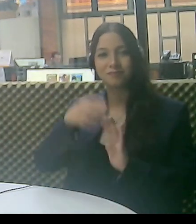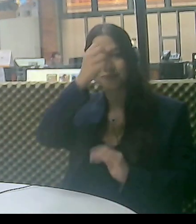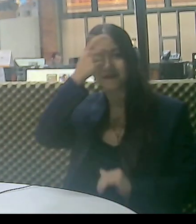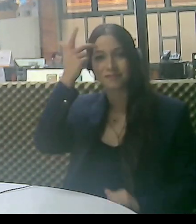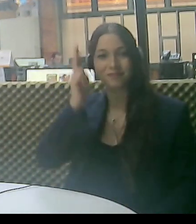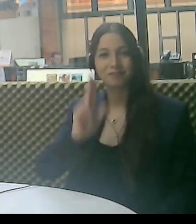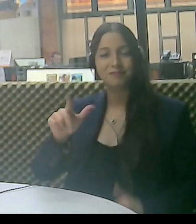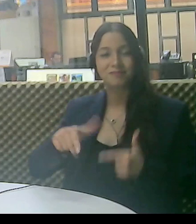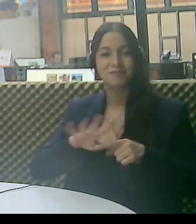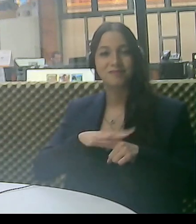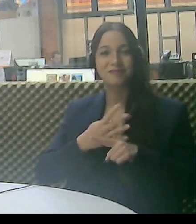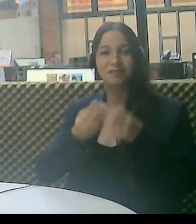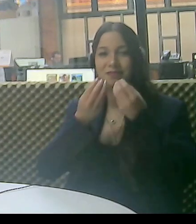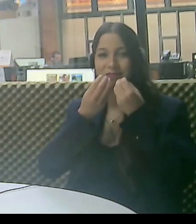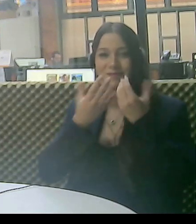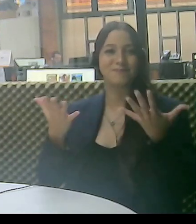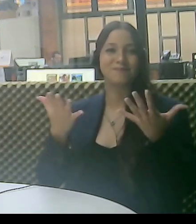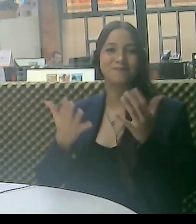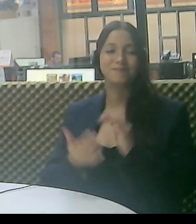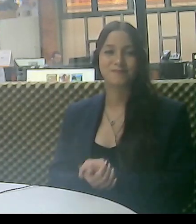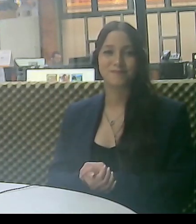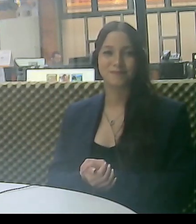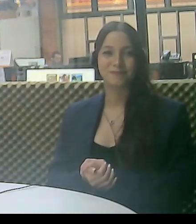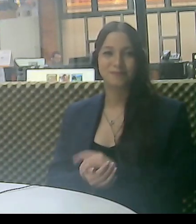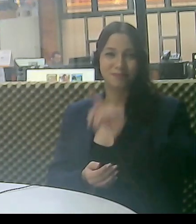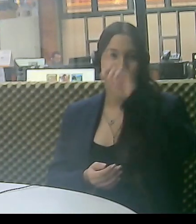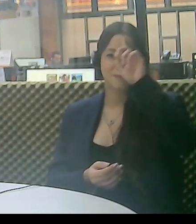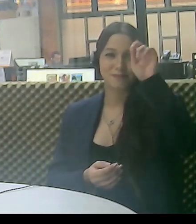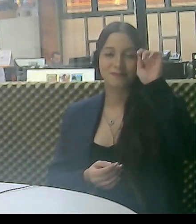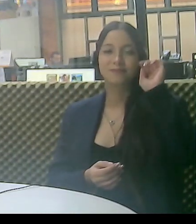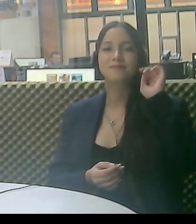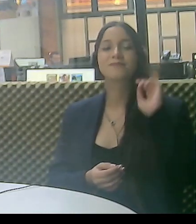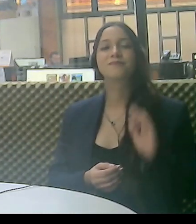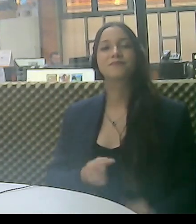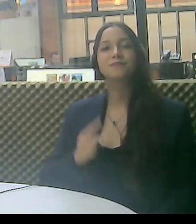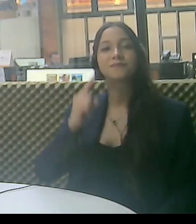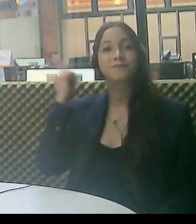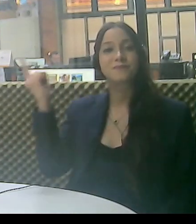Prefeitura de Uberlândia, fazer mais, fazer bem.